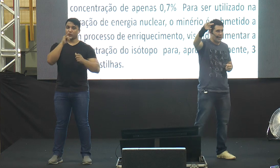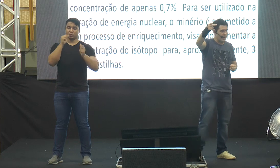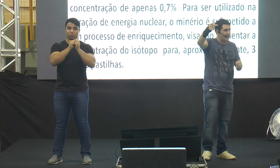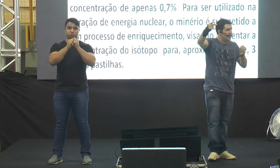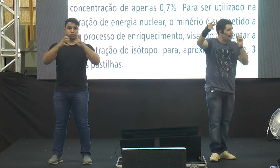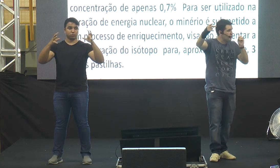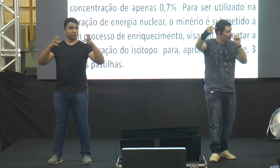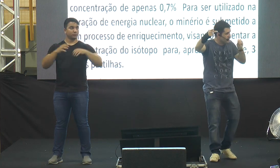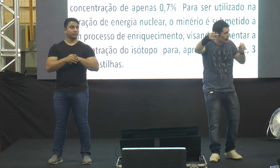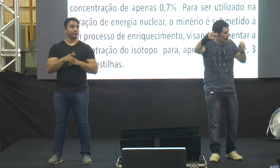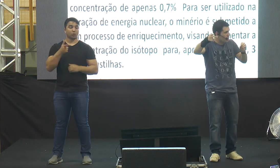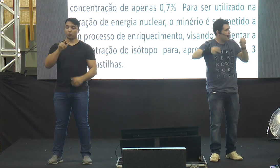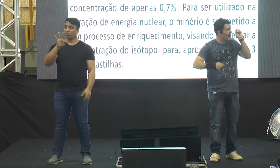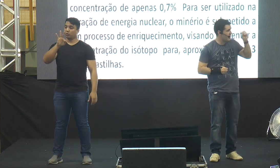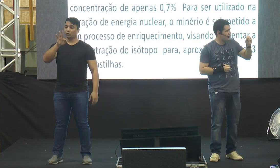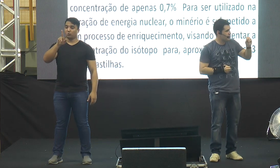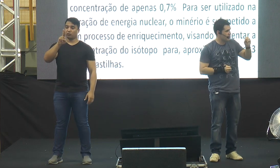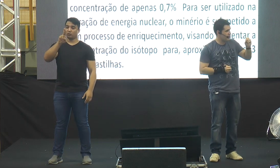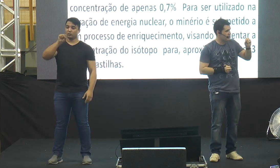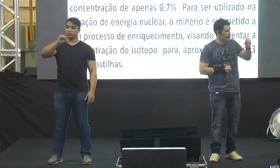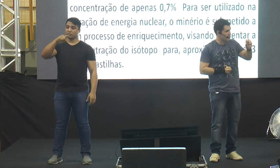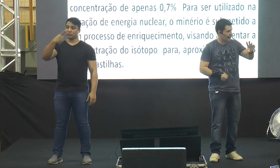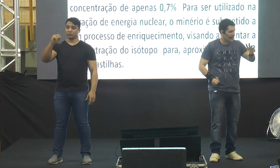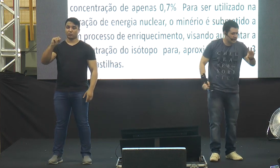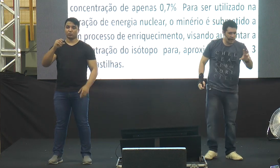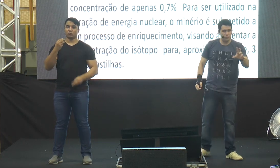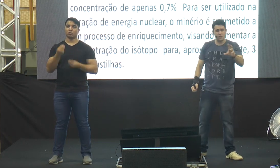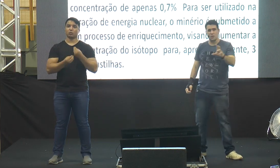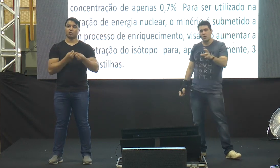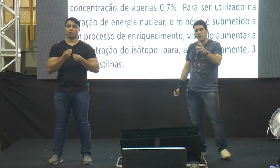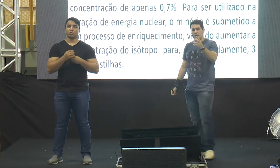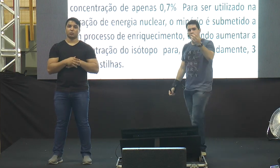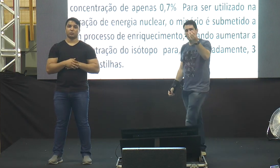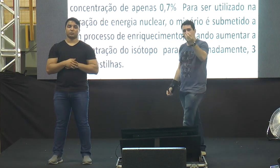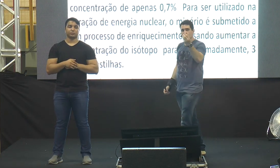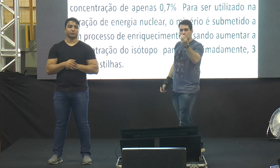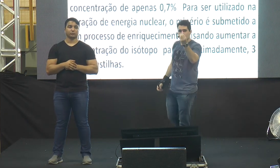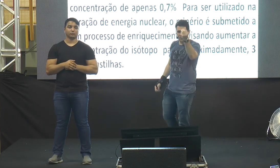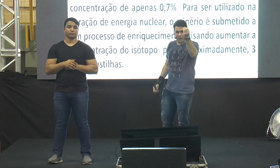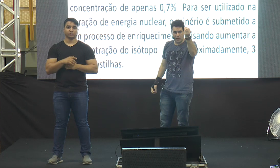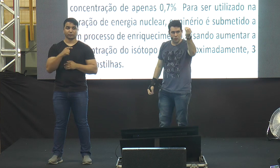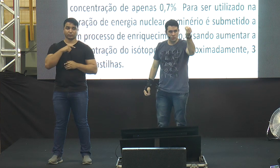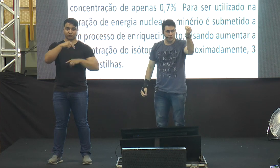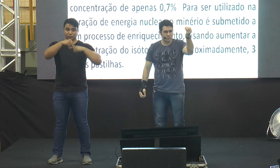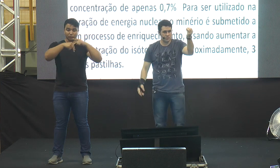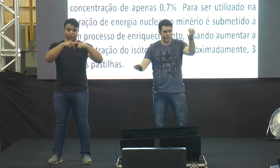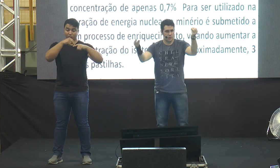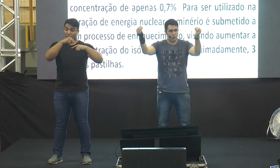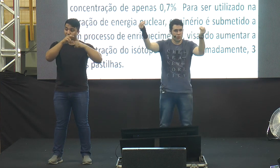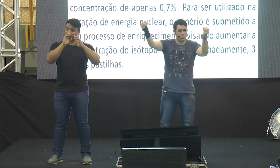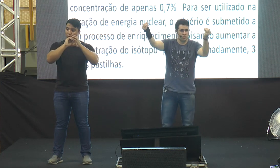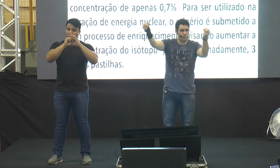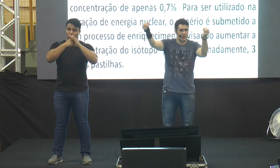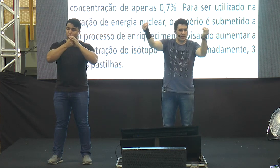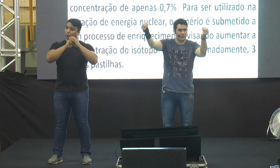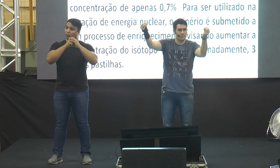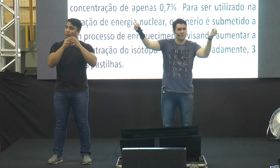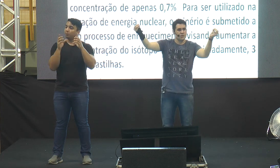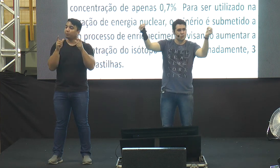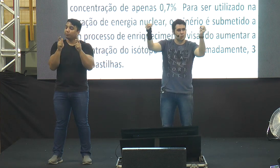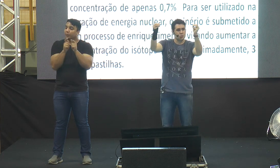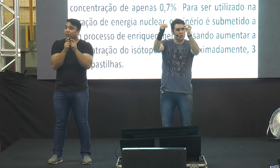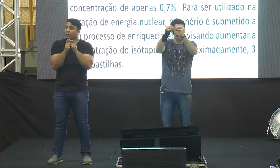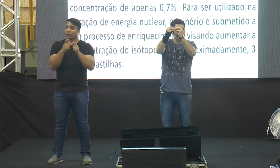reação nuclear, fusão. Como é que funciona a fusão? Na fusão, ó, você pega um núcleo pequeno, outro núcleo